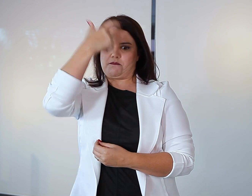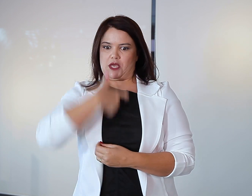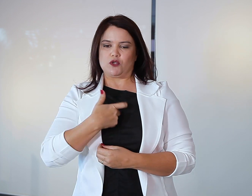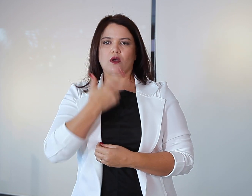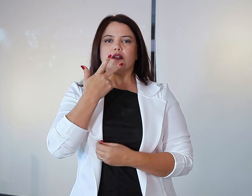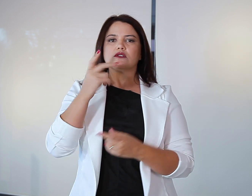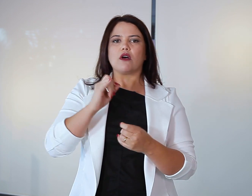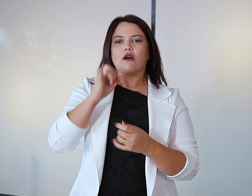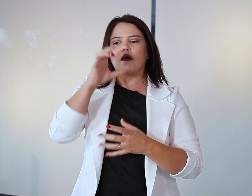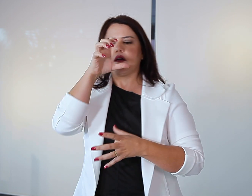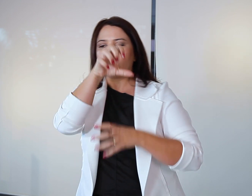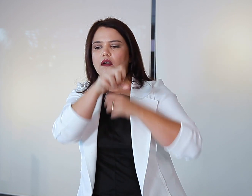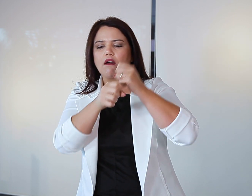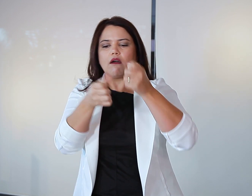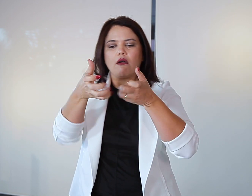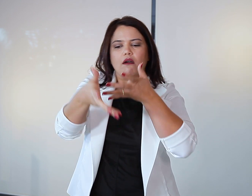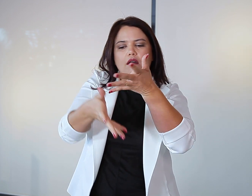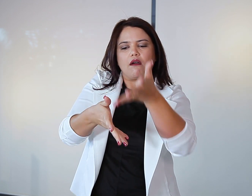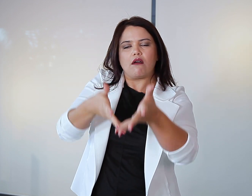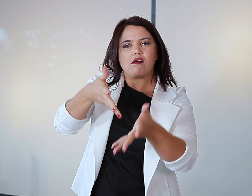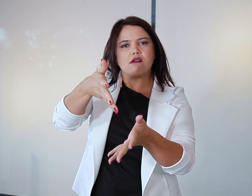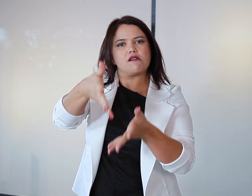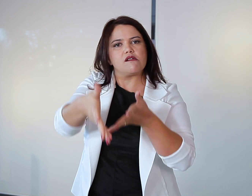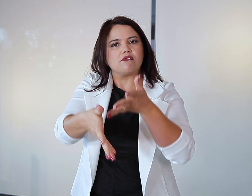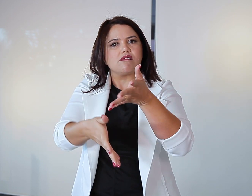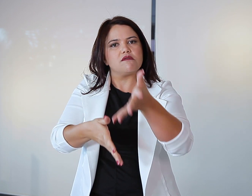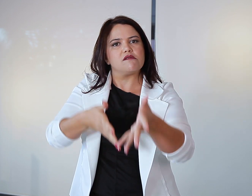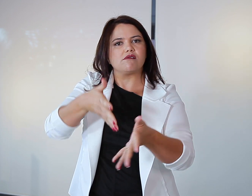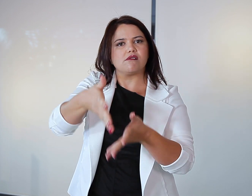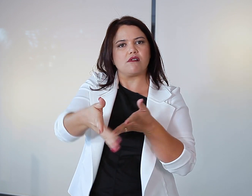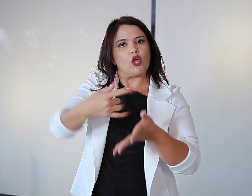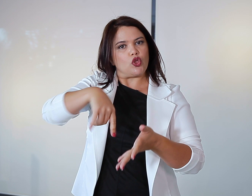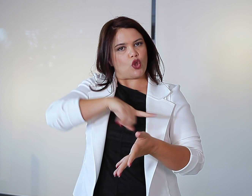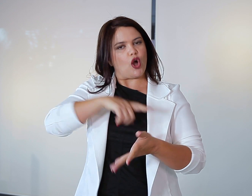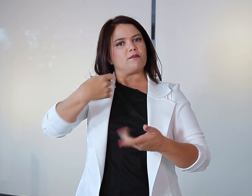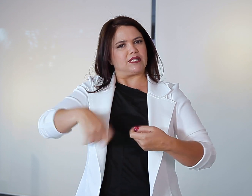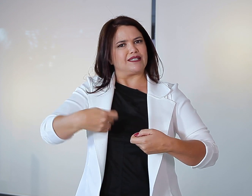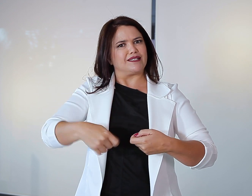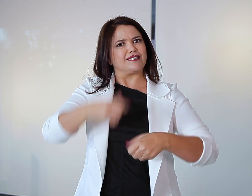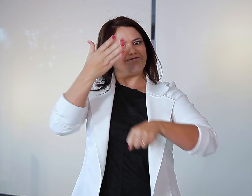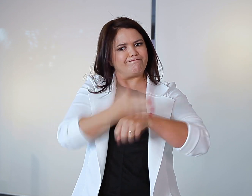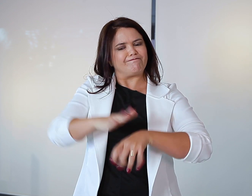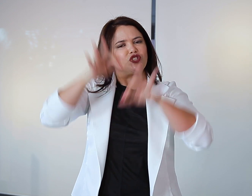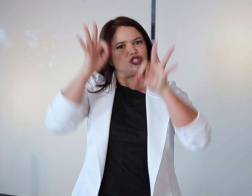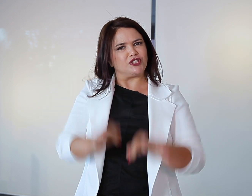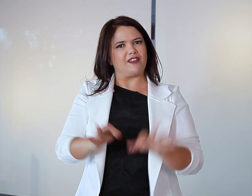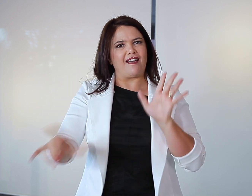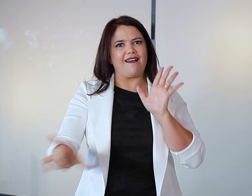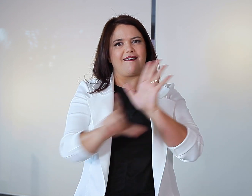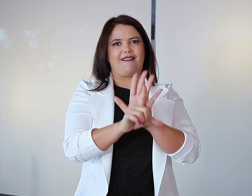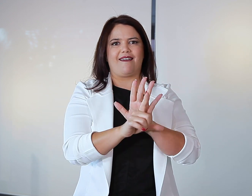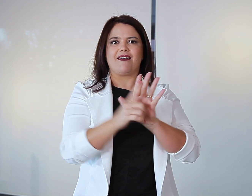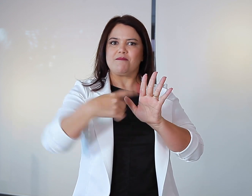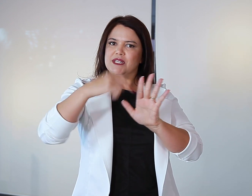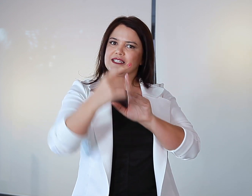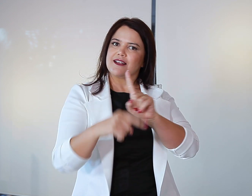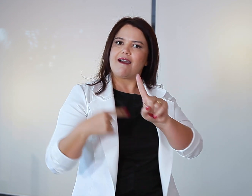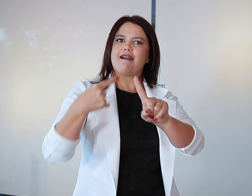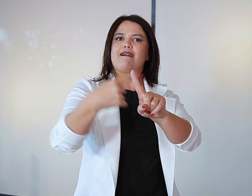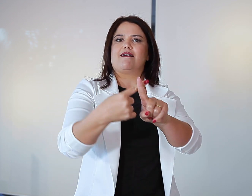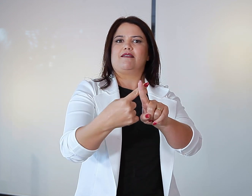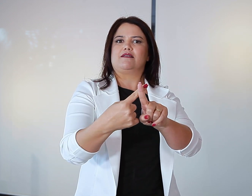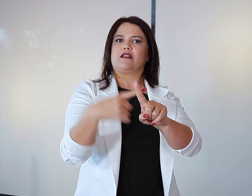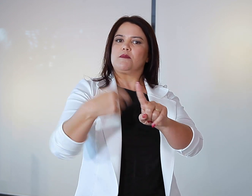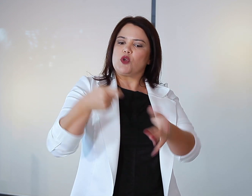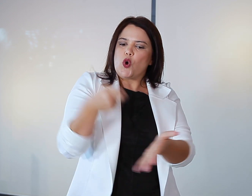de comunicação, ou mesmo que vá a outros órgãos da justiça, ele também tem dificuldade. Então é necessário que se